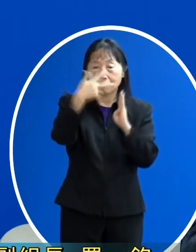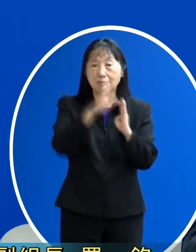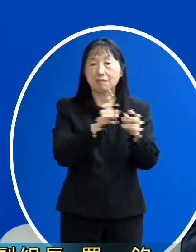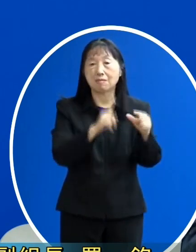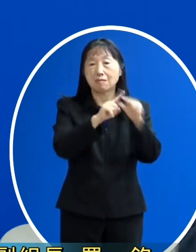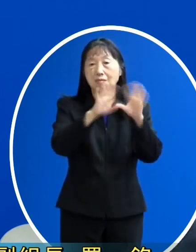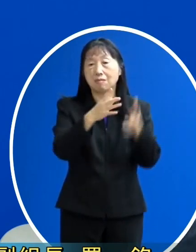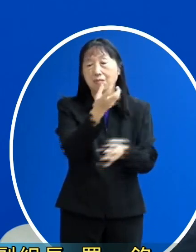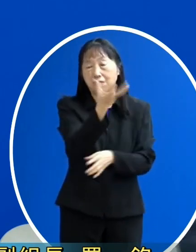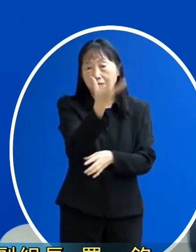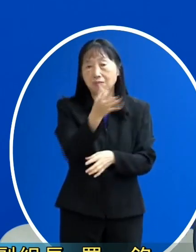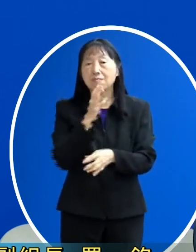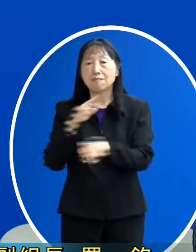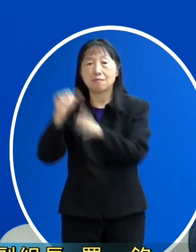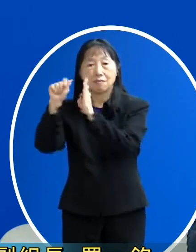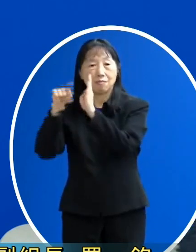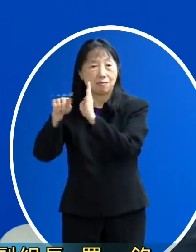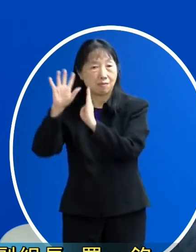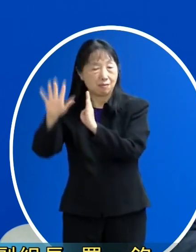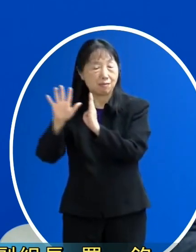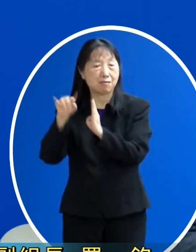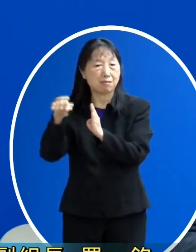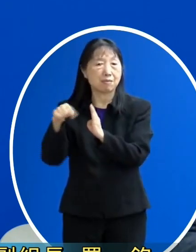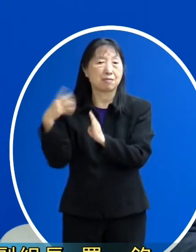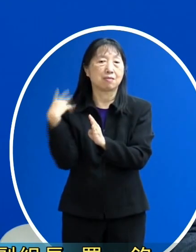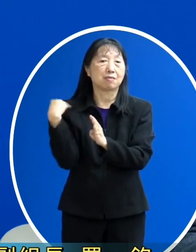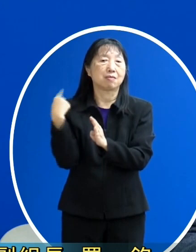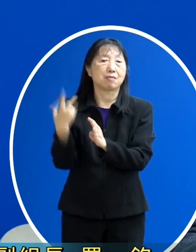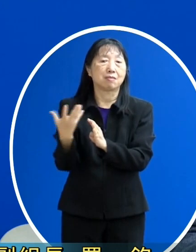是说 BA.5 的话，则是在大多数的省份都